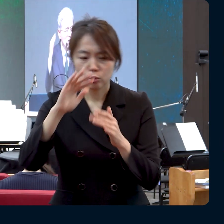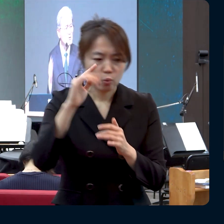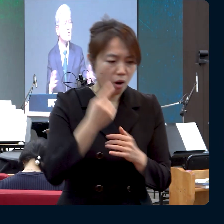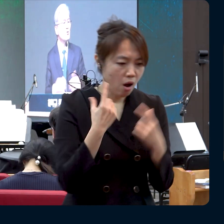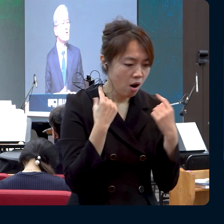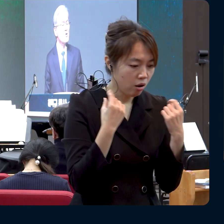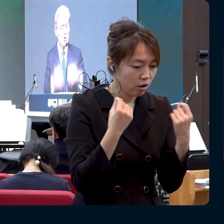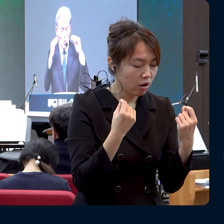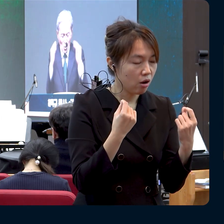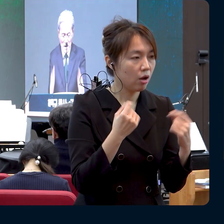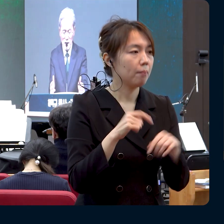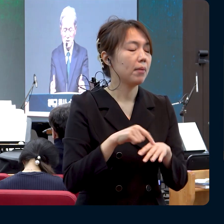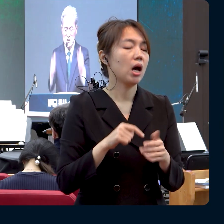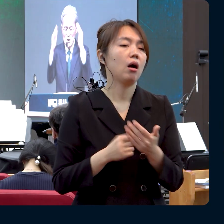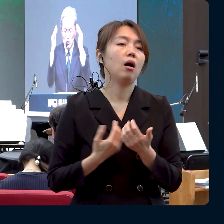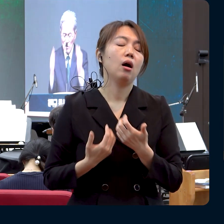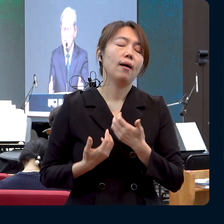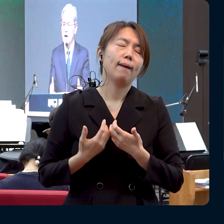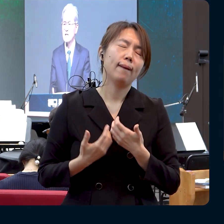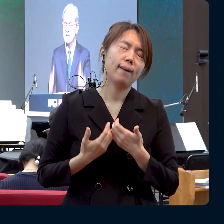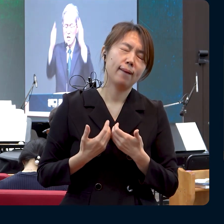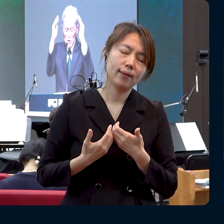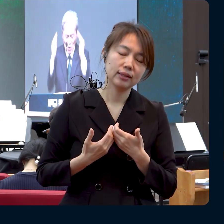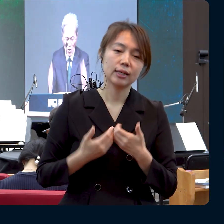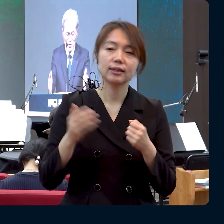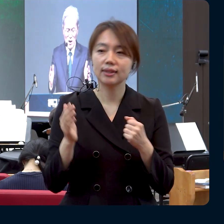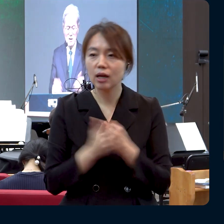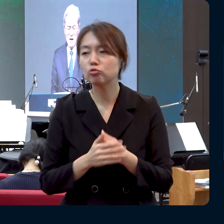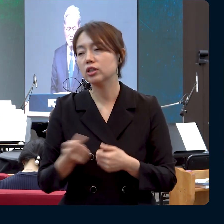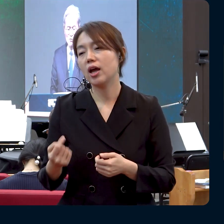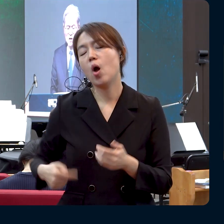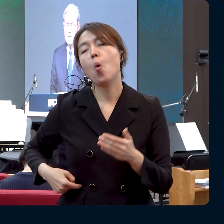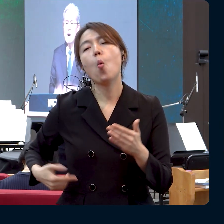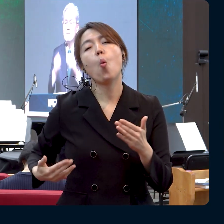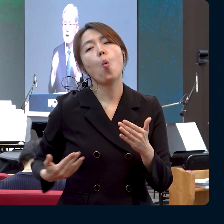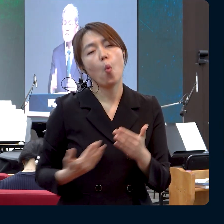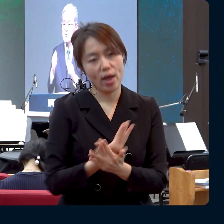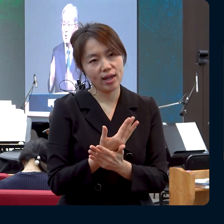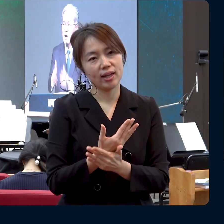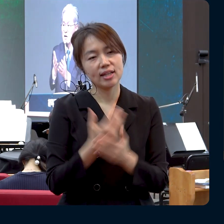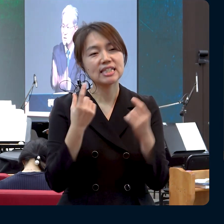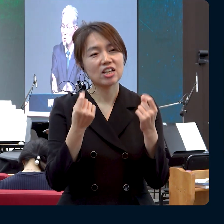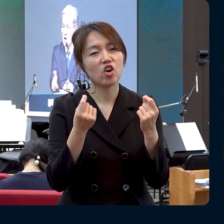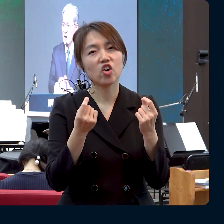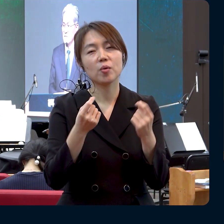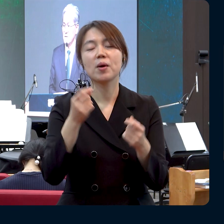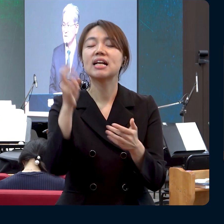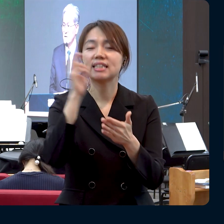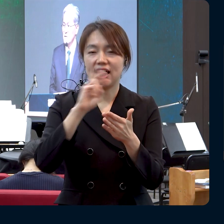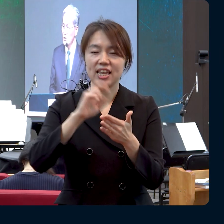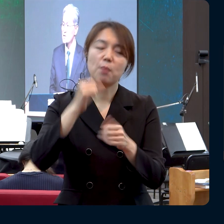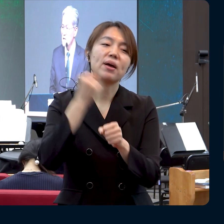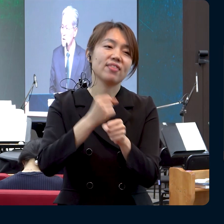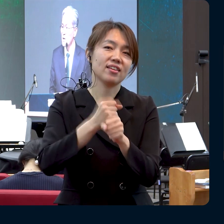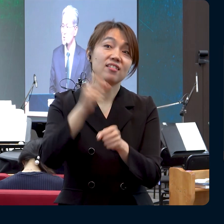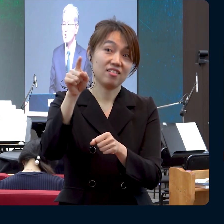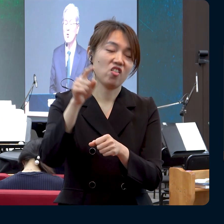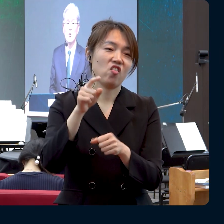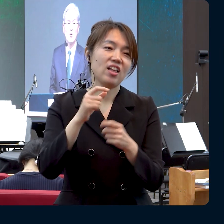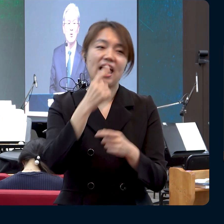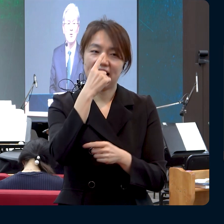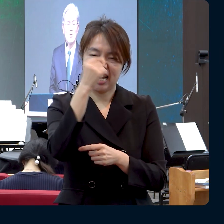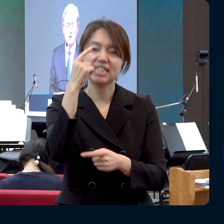너무 갈등스러워서 고백하듯이 회개하듯이 처절한 간구를 담아 만든 노래가 이 노래라는 거예요. 그러니까 찬양